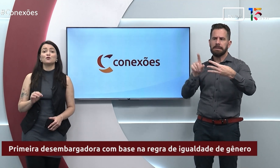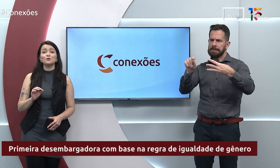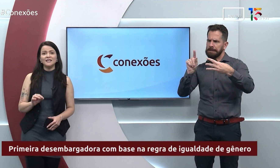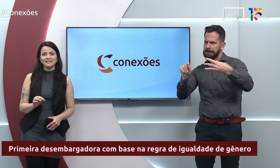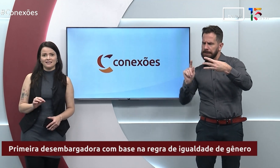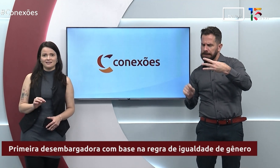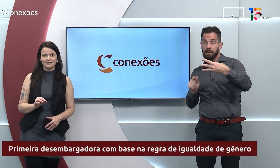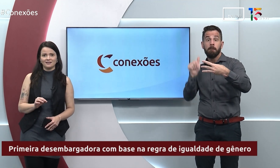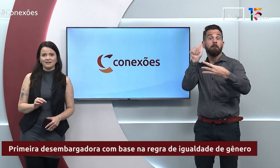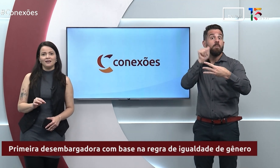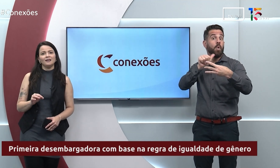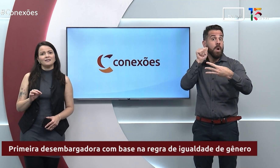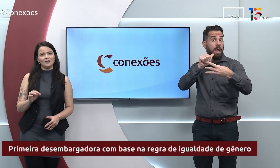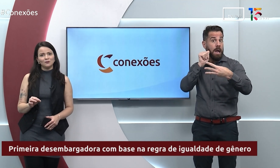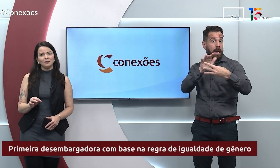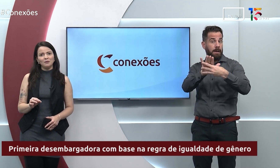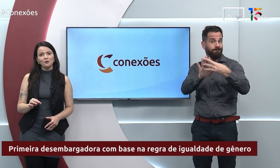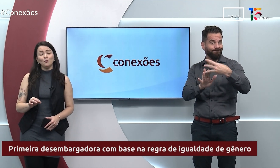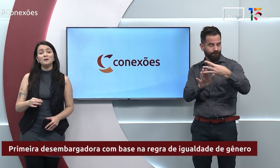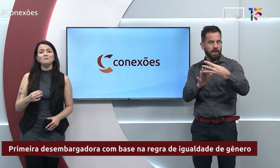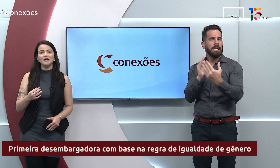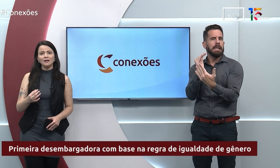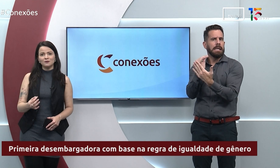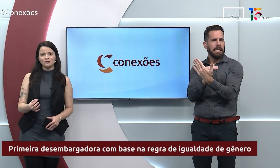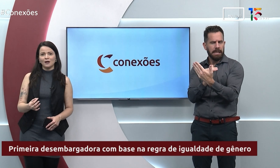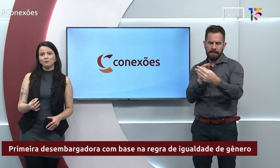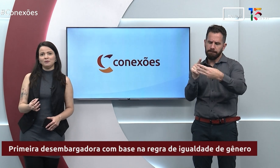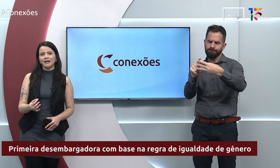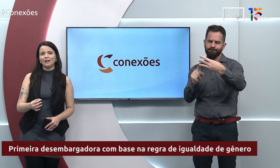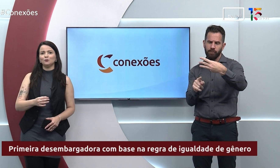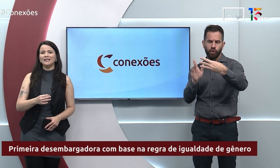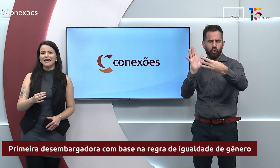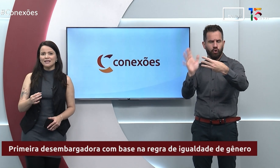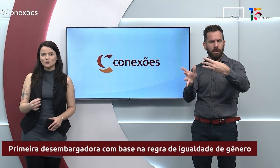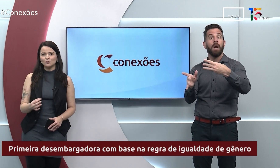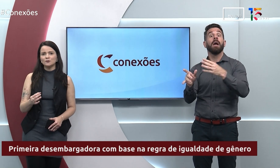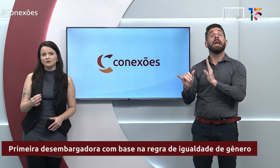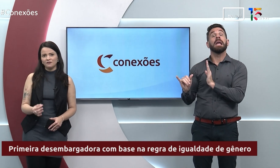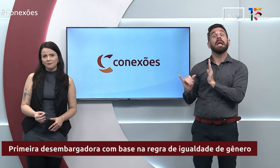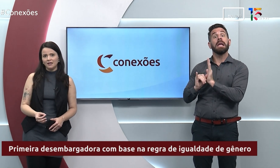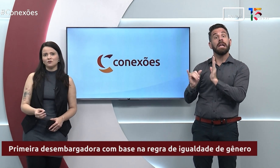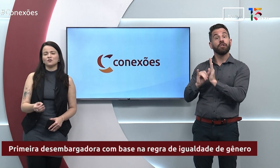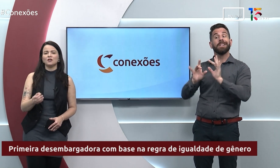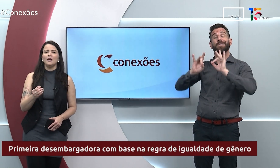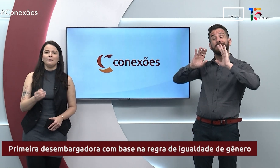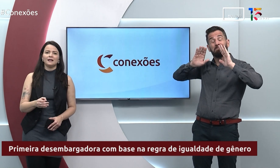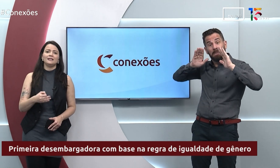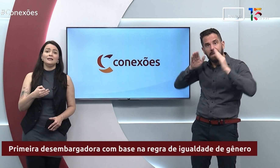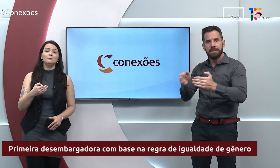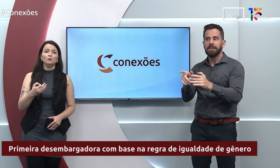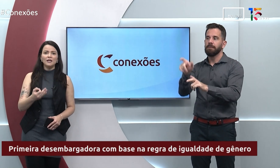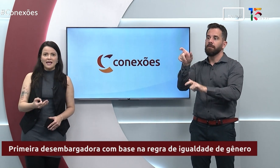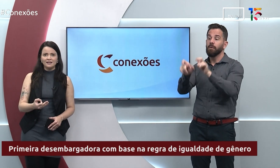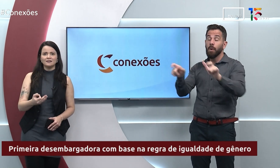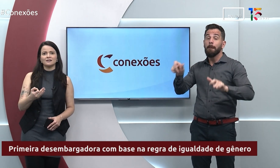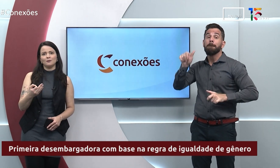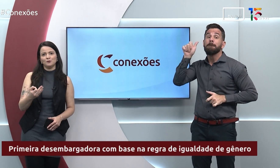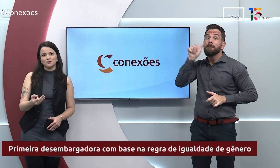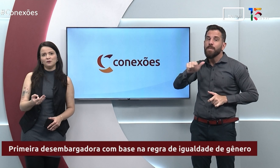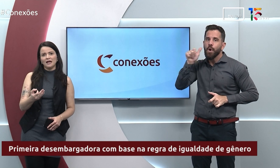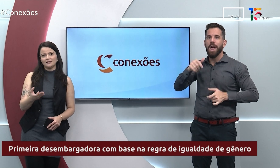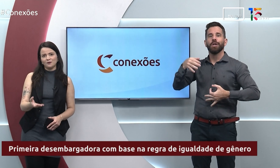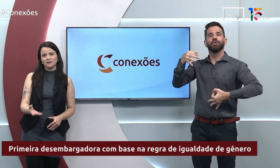por juízas, sendo também o primeiro edital publicado exclusivamente para que